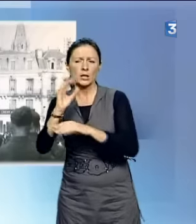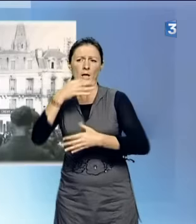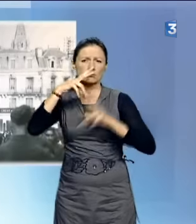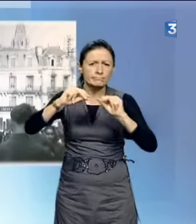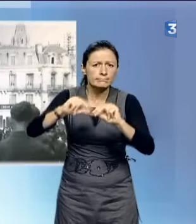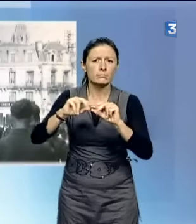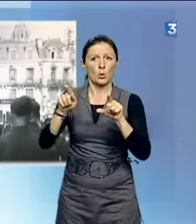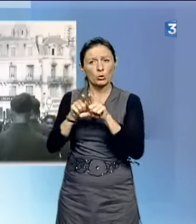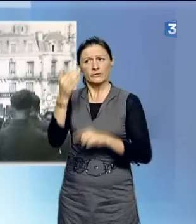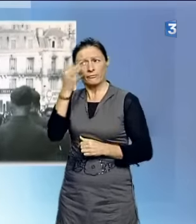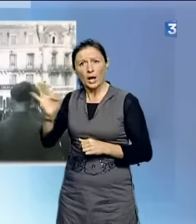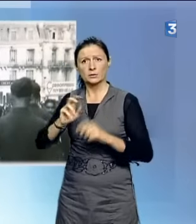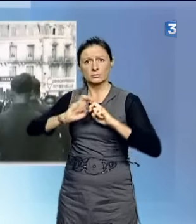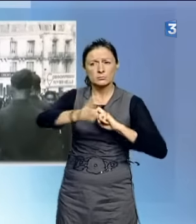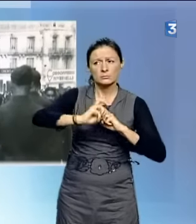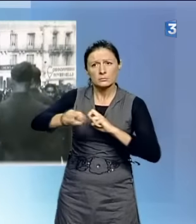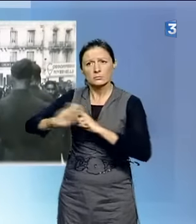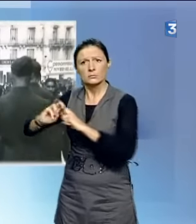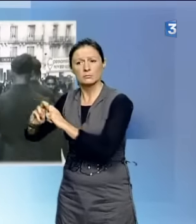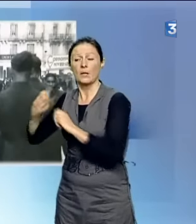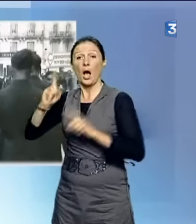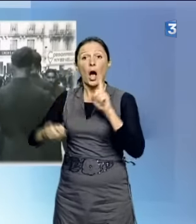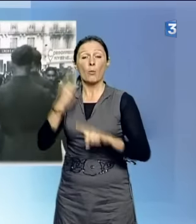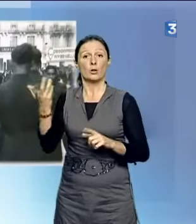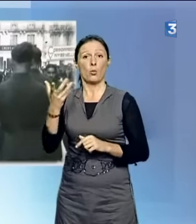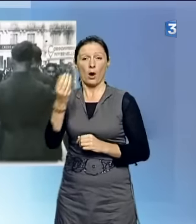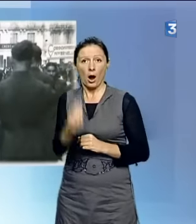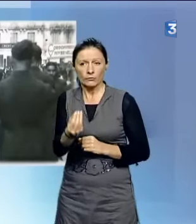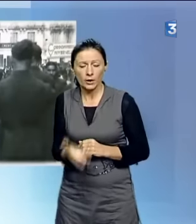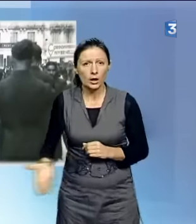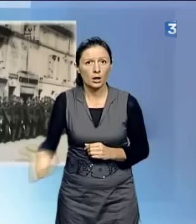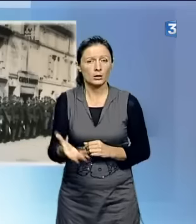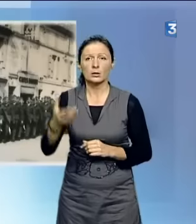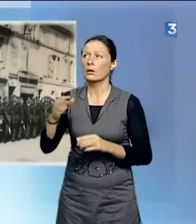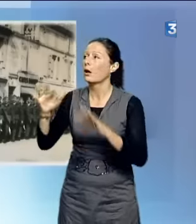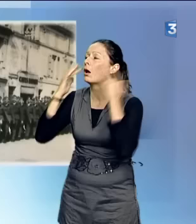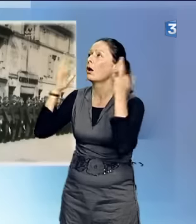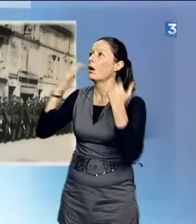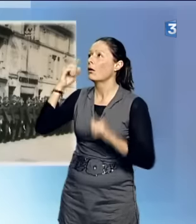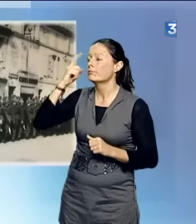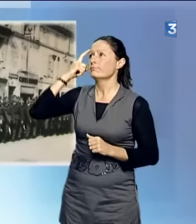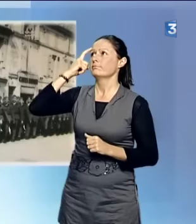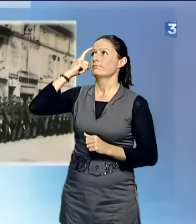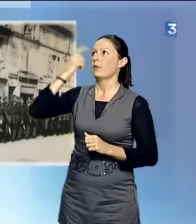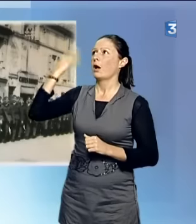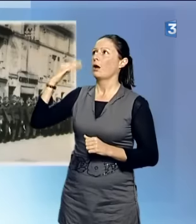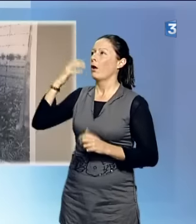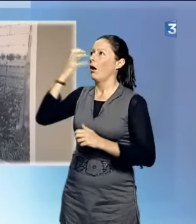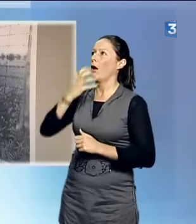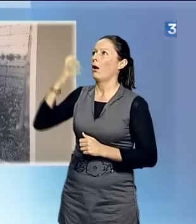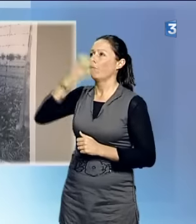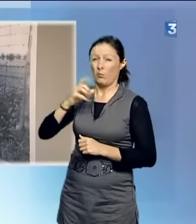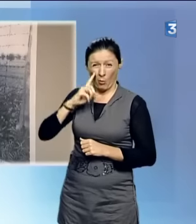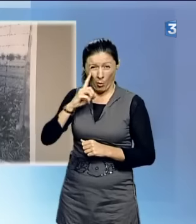sachent, que les enfants en tout cas, sachent que ça s'est passé comme ça, que c'est une chose qui pourrait se renouveler parce que des génocides, il n en a pas eu